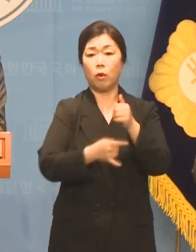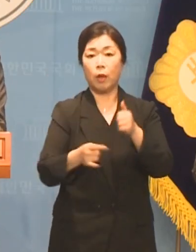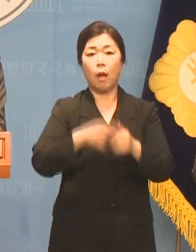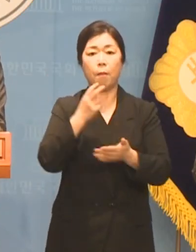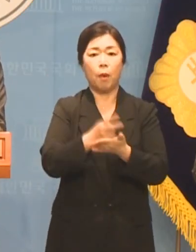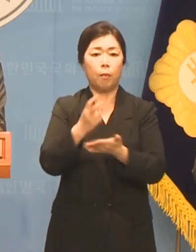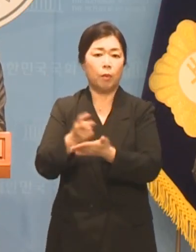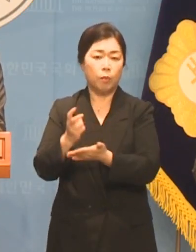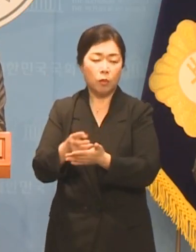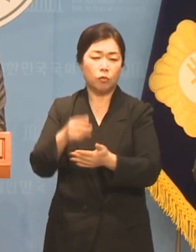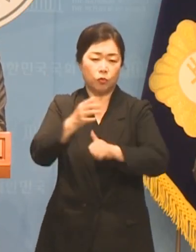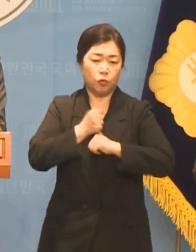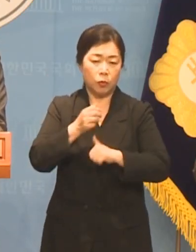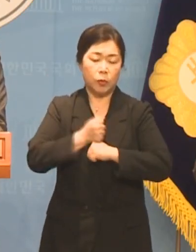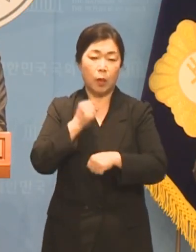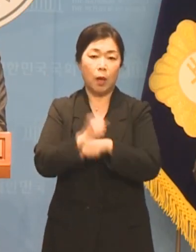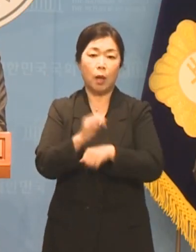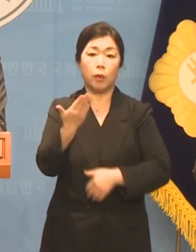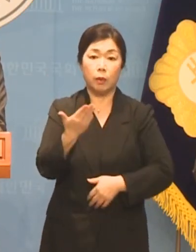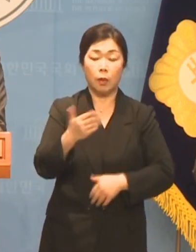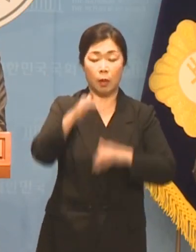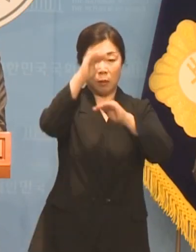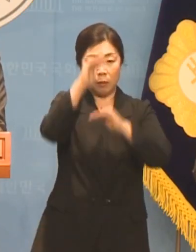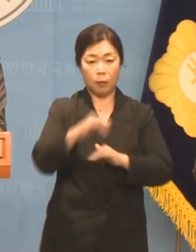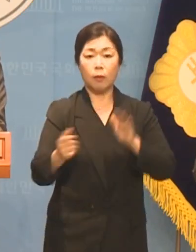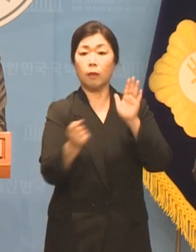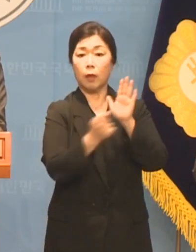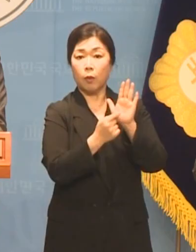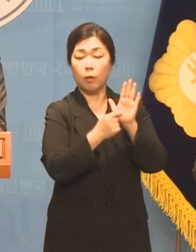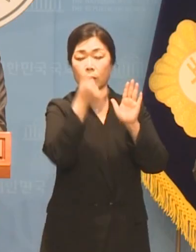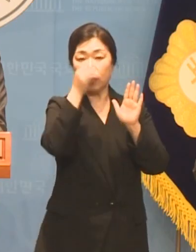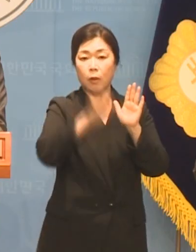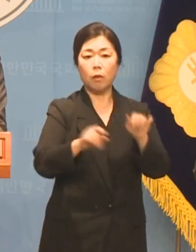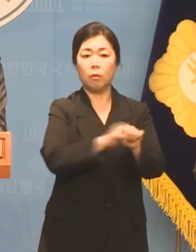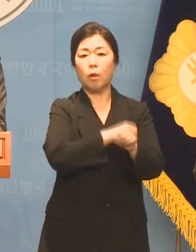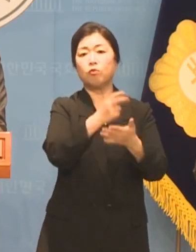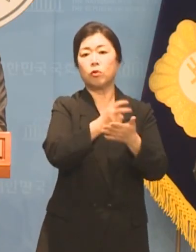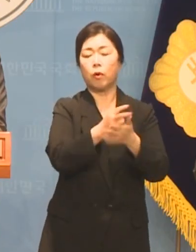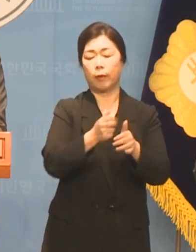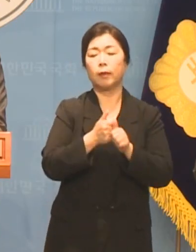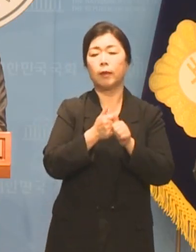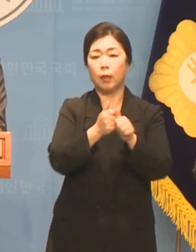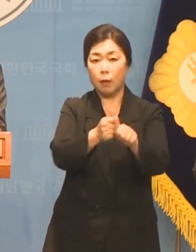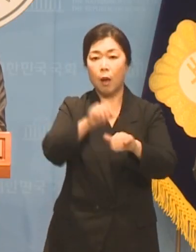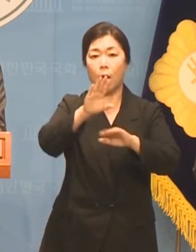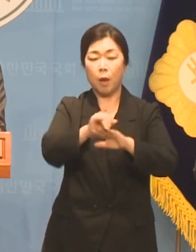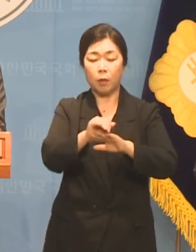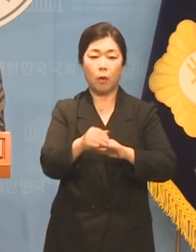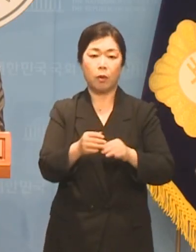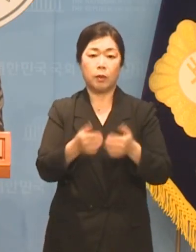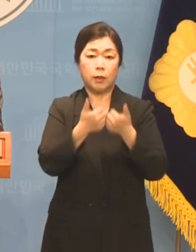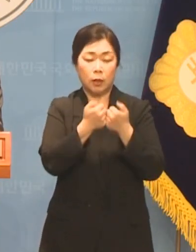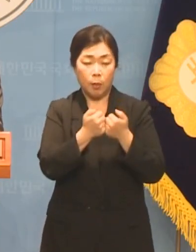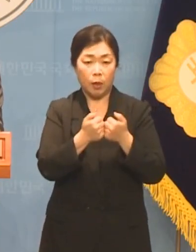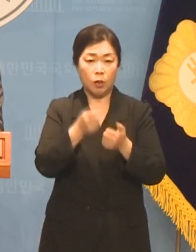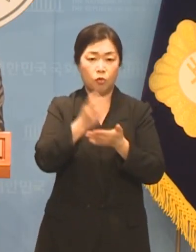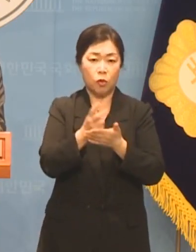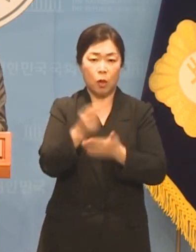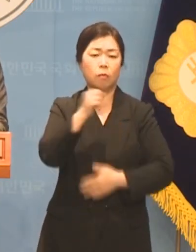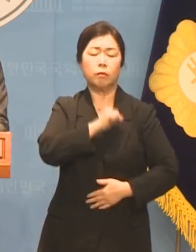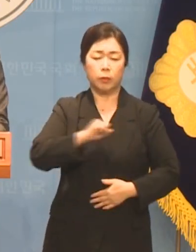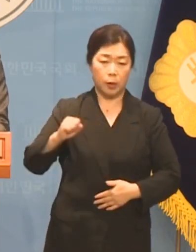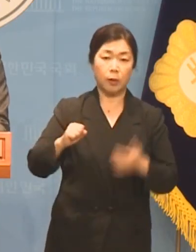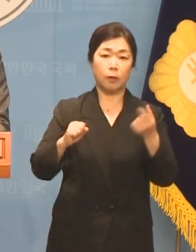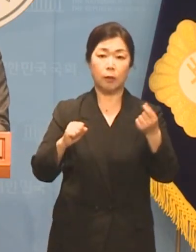규정을 준수하여야 한다는 선거방송 심의에 관한 특별 규정에 따라 방송심의 규정을 정면으로 위반한